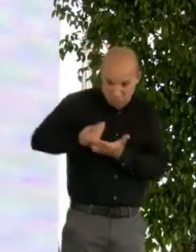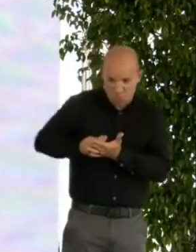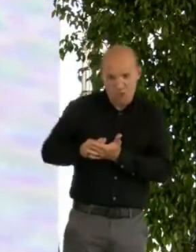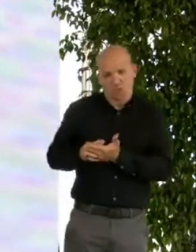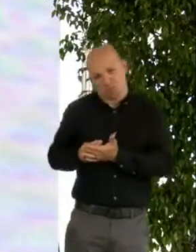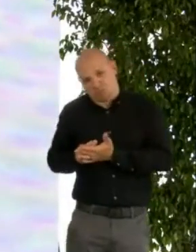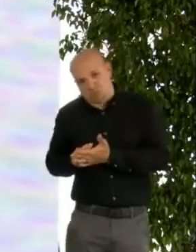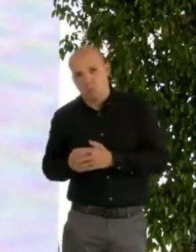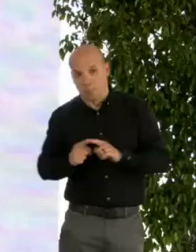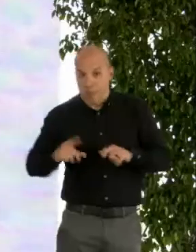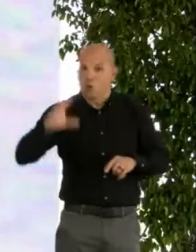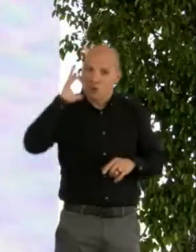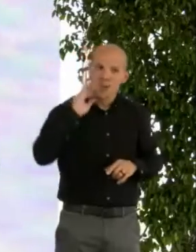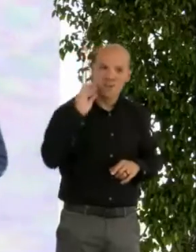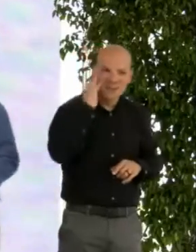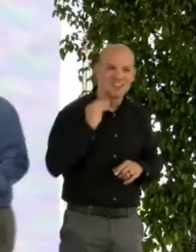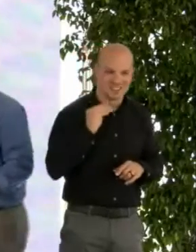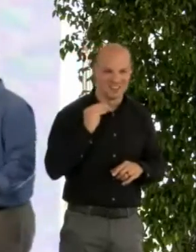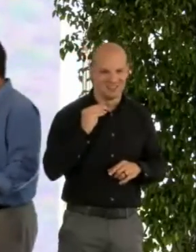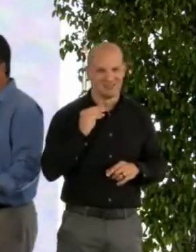dar la mejor cara nuestra al mundo.